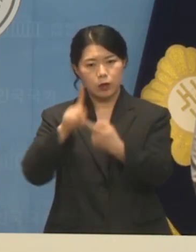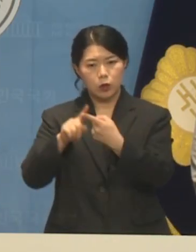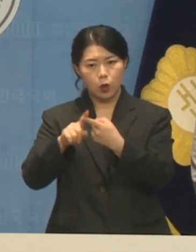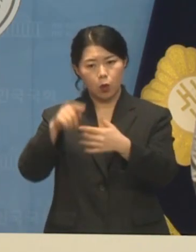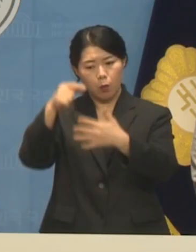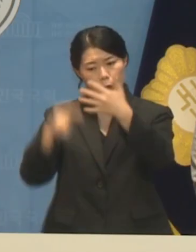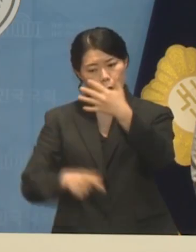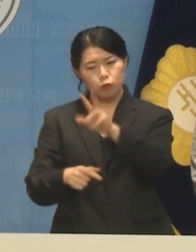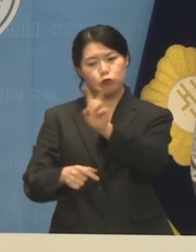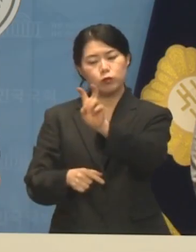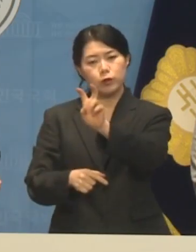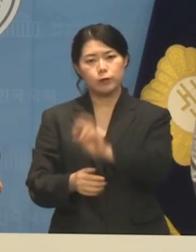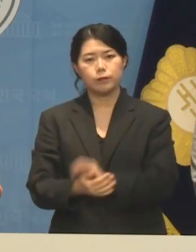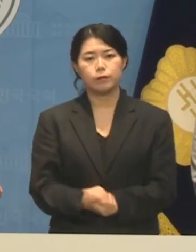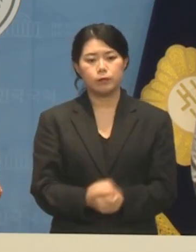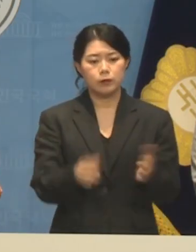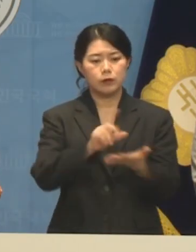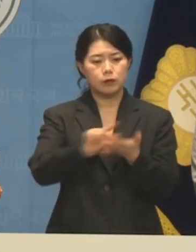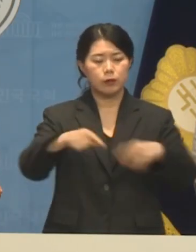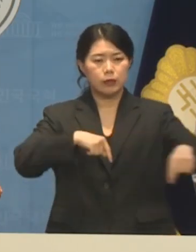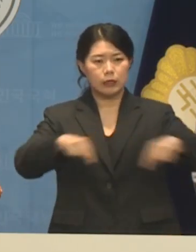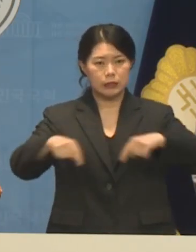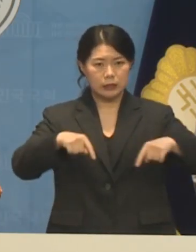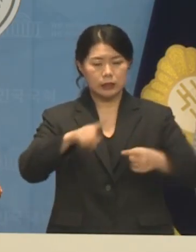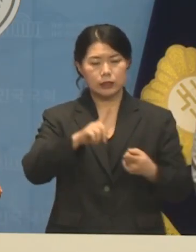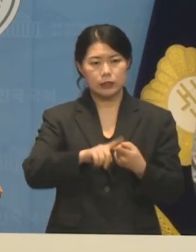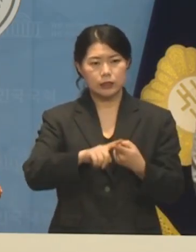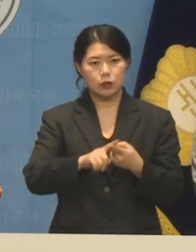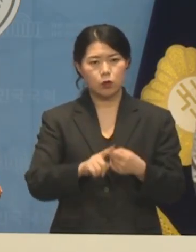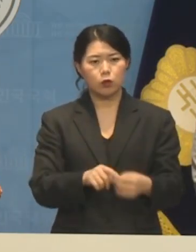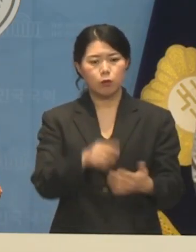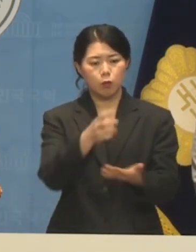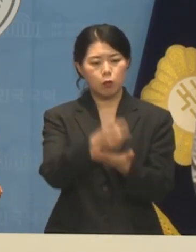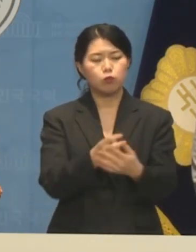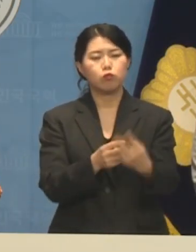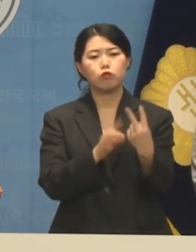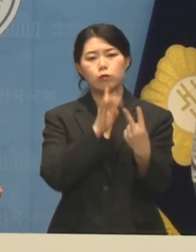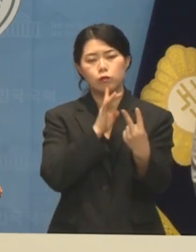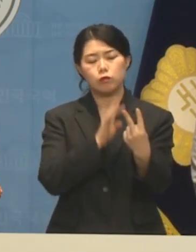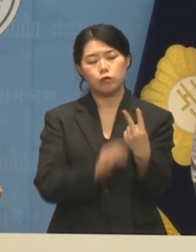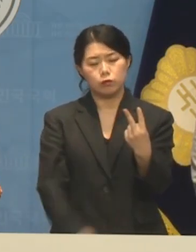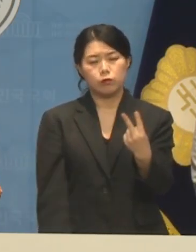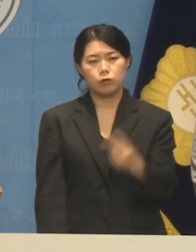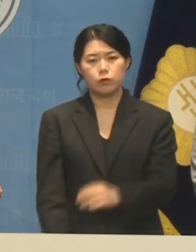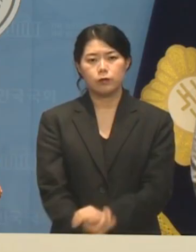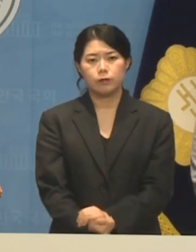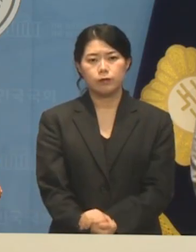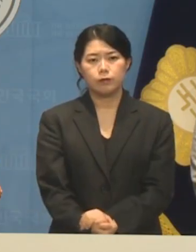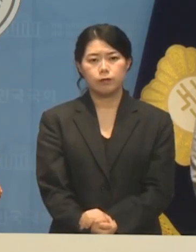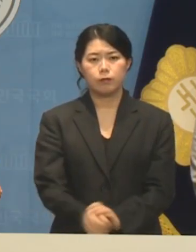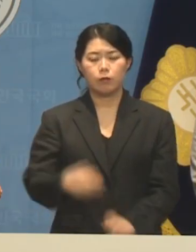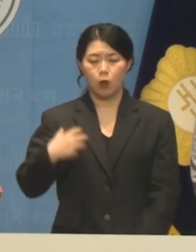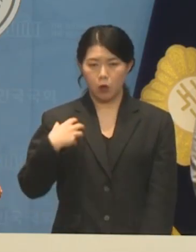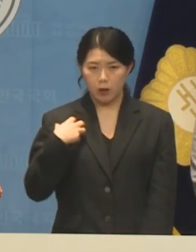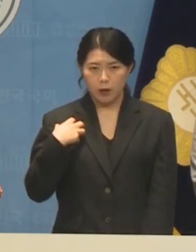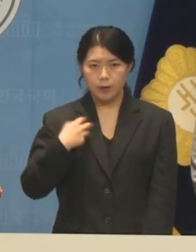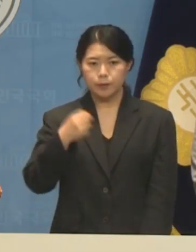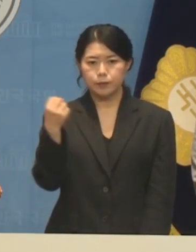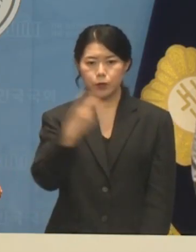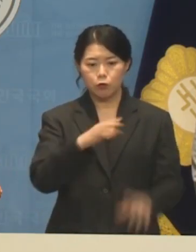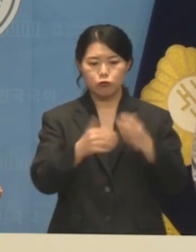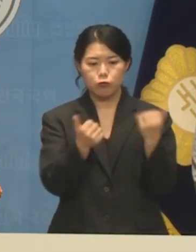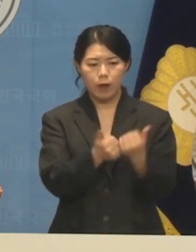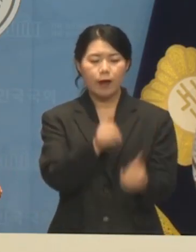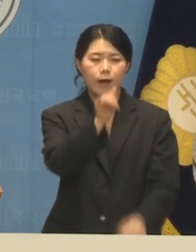20개의 조항으로 이루어져 있고요. 지방자치단체에 대해서는 단 2개 조항만 있더라고요. 자치단체의 역할, 그다음에 의회를 둘